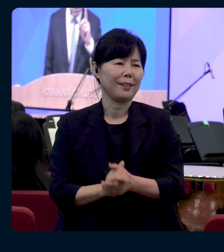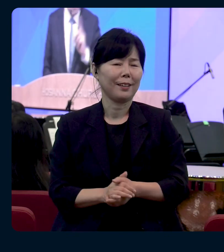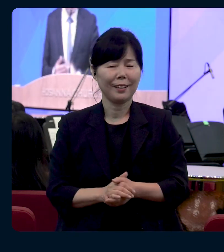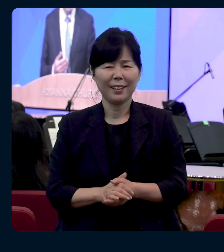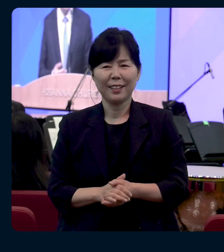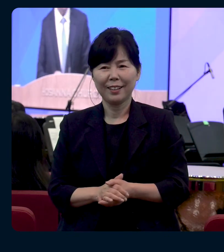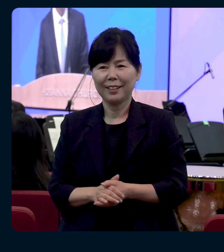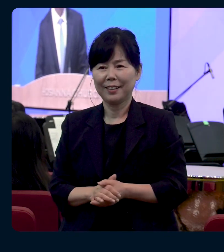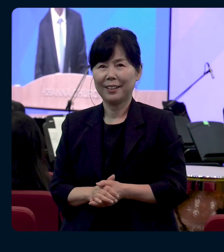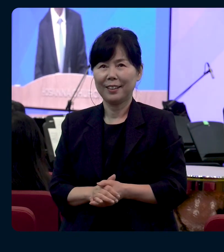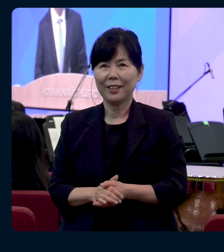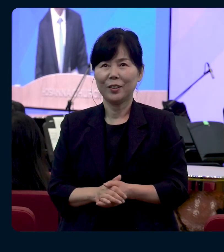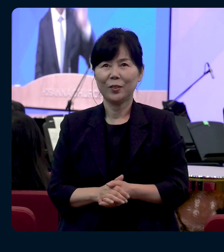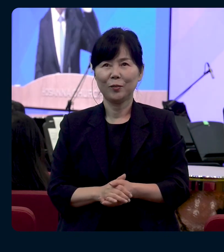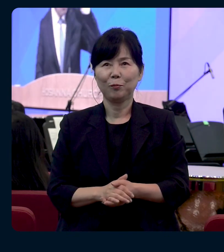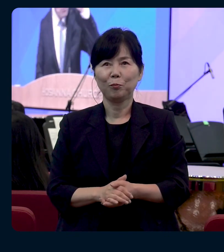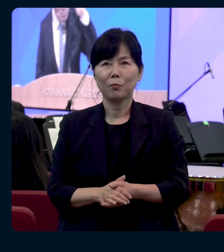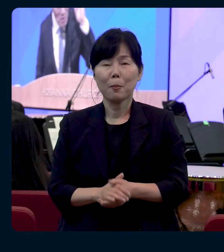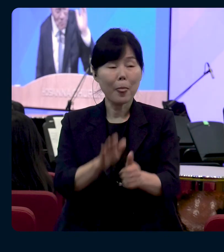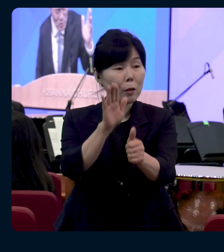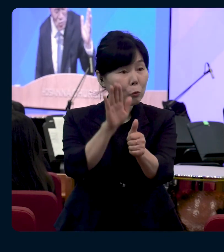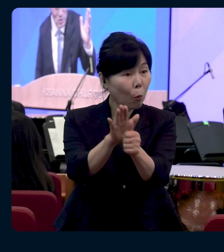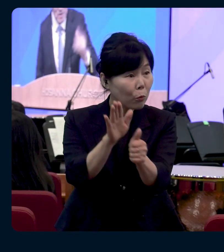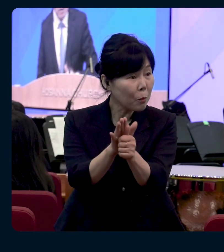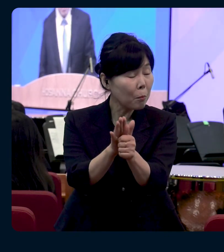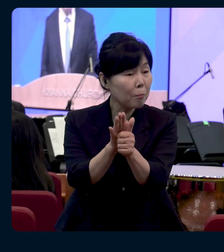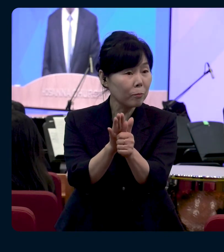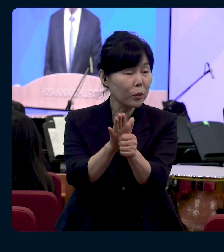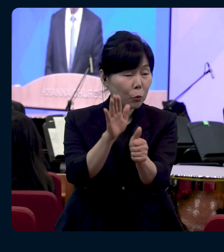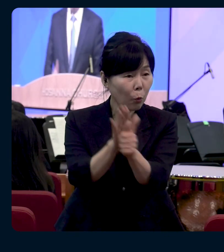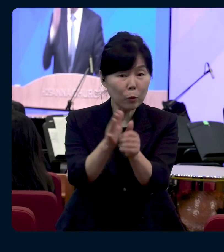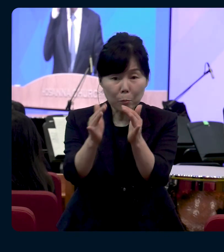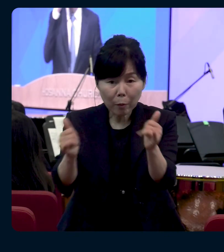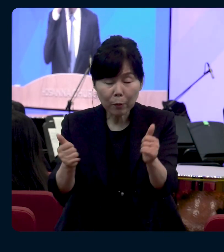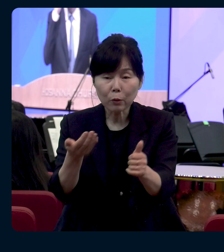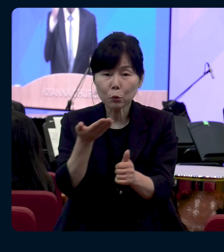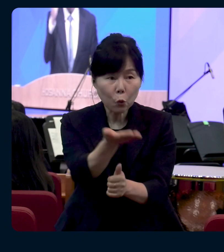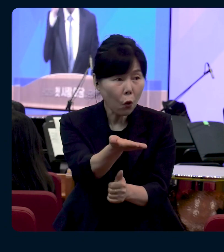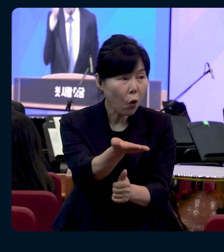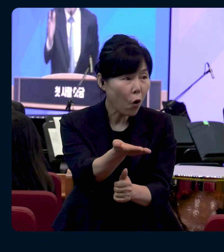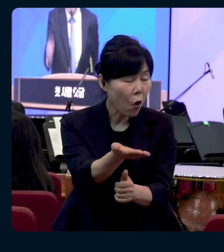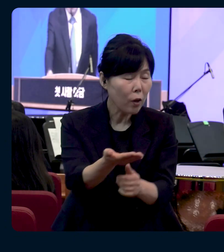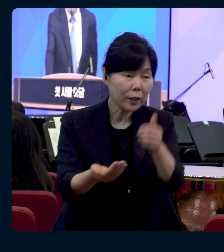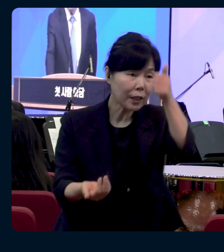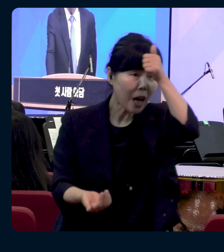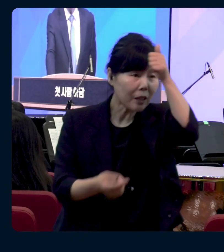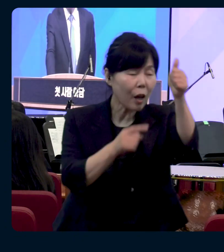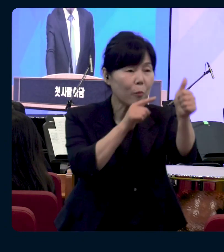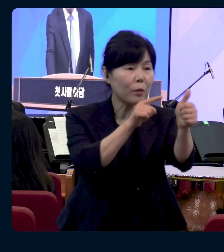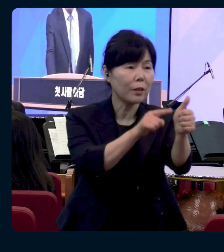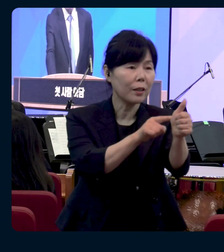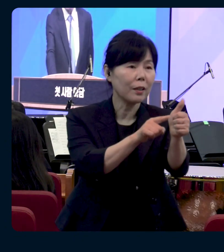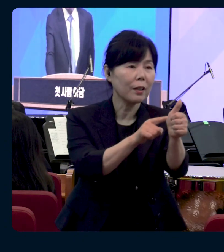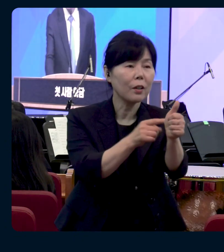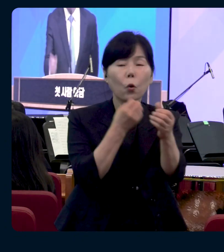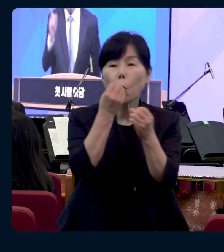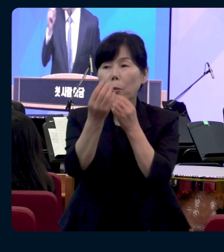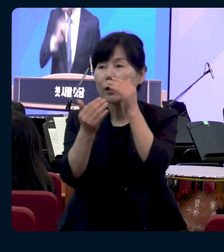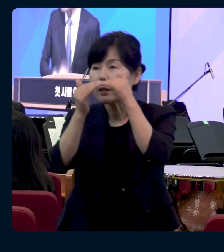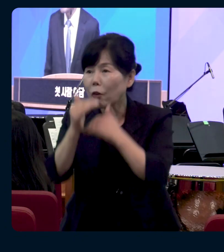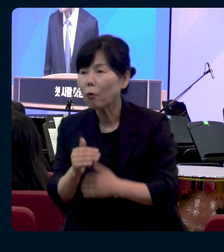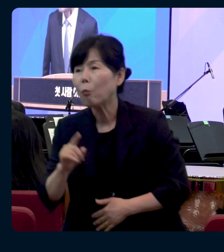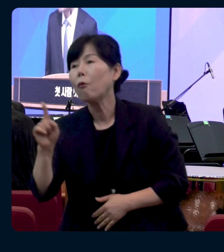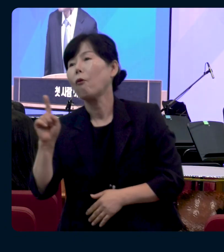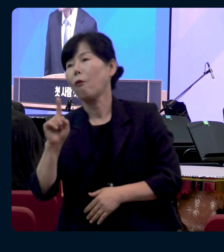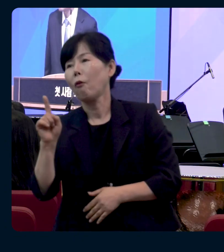자, 그런데 그 돕는 배필로 주신 그 사람에 대해서 첫사람 아담이 뭐라고 고백을 했는가, 이게